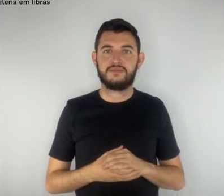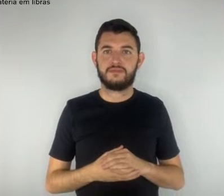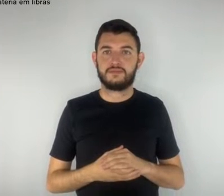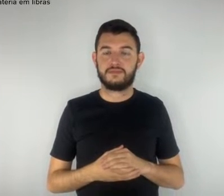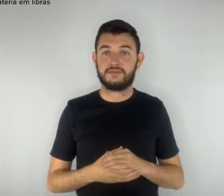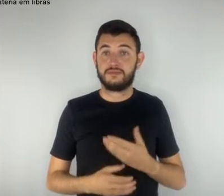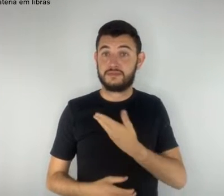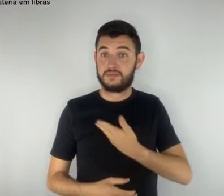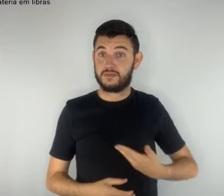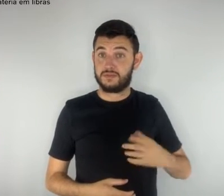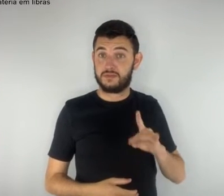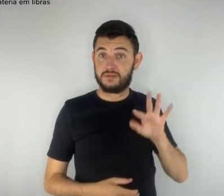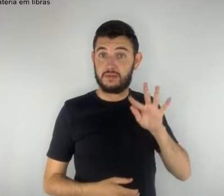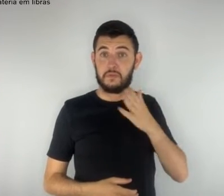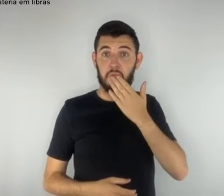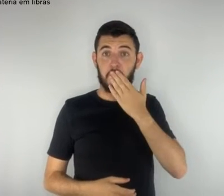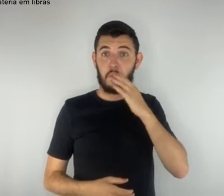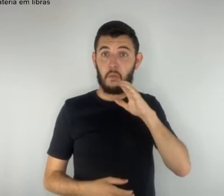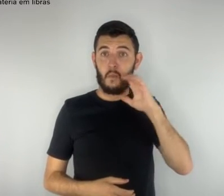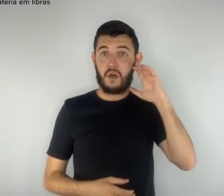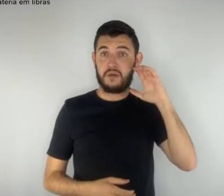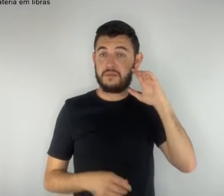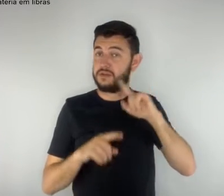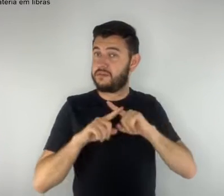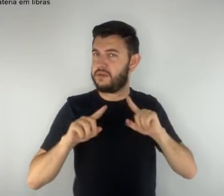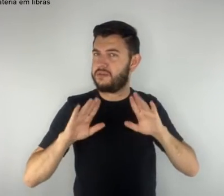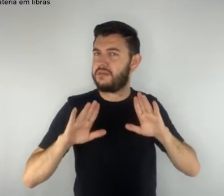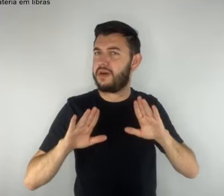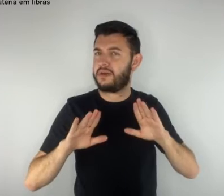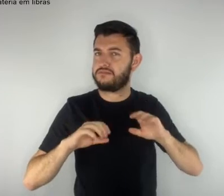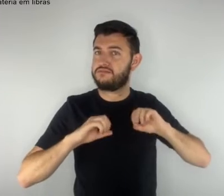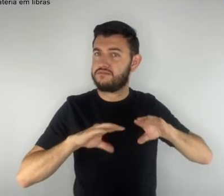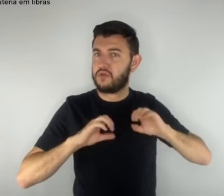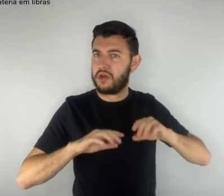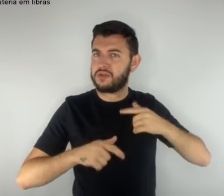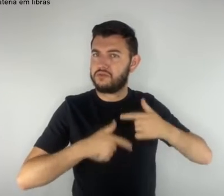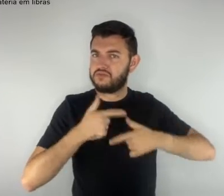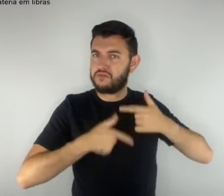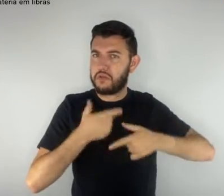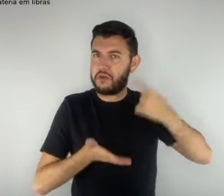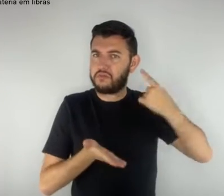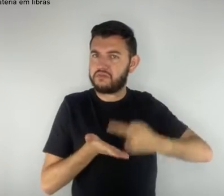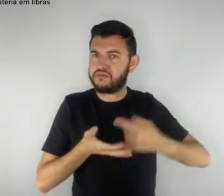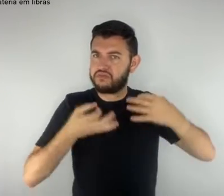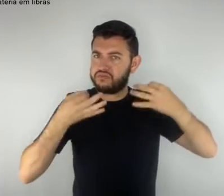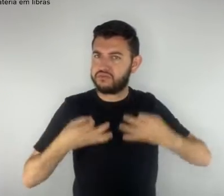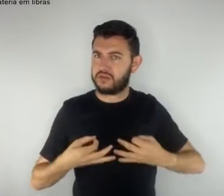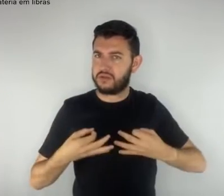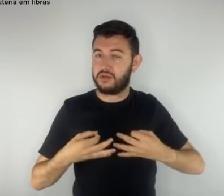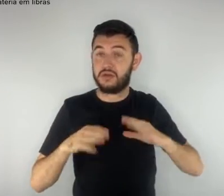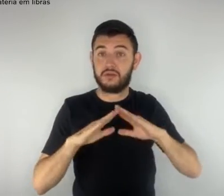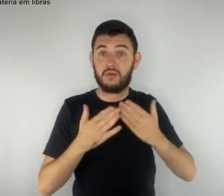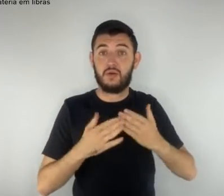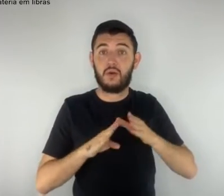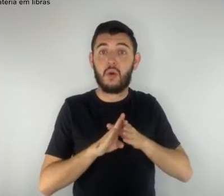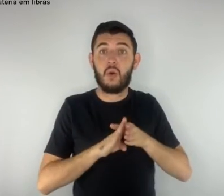GDF se omite, mas a educação cumpre seu papel. Escolas orientam o uso de